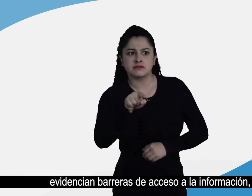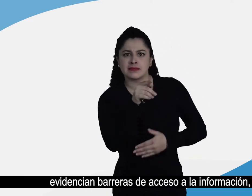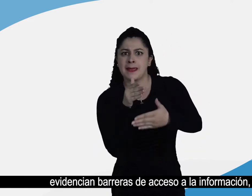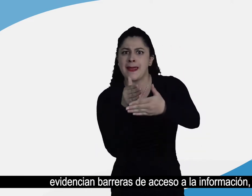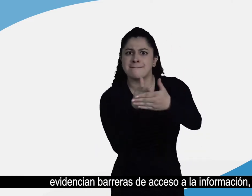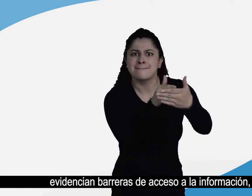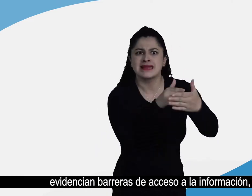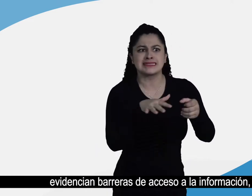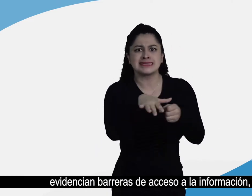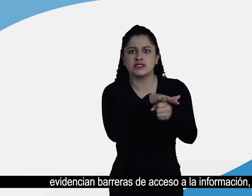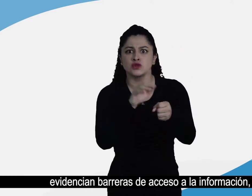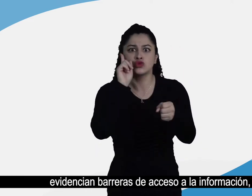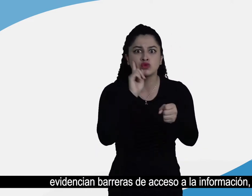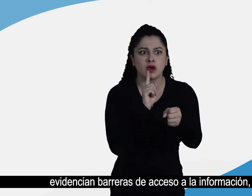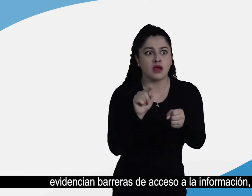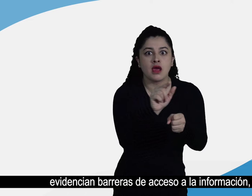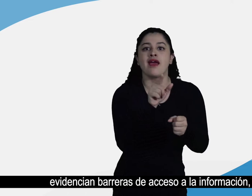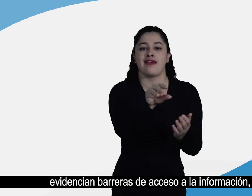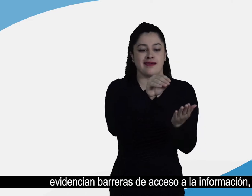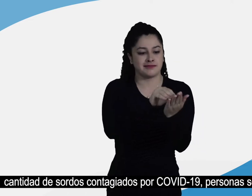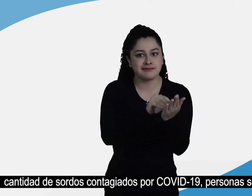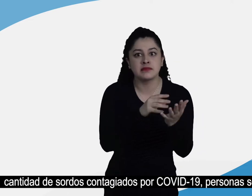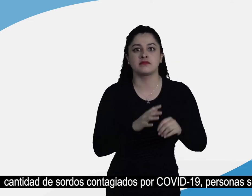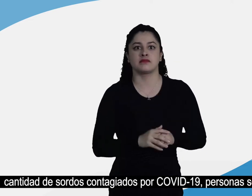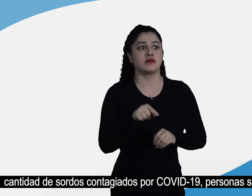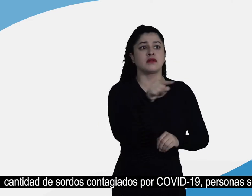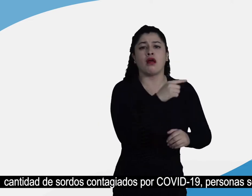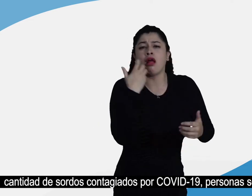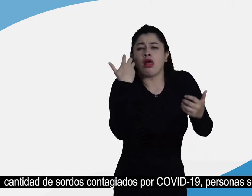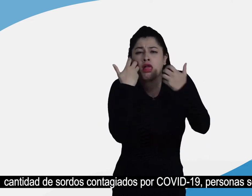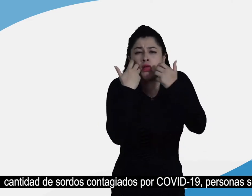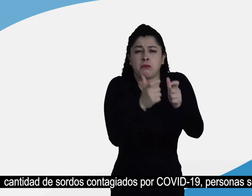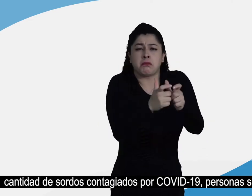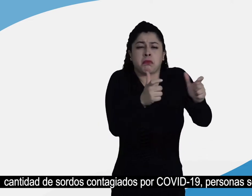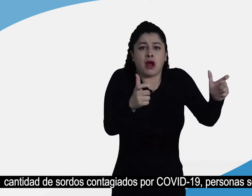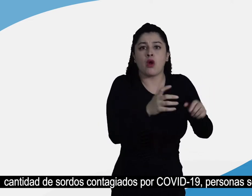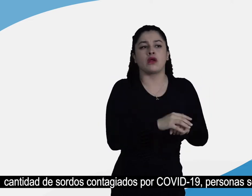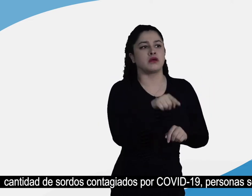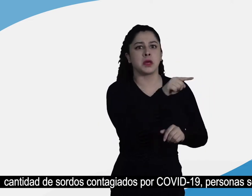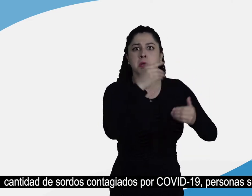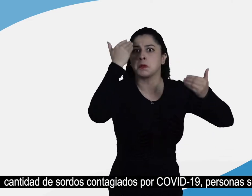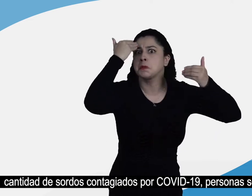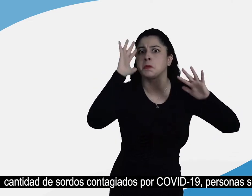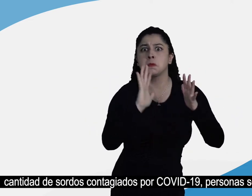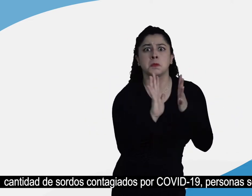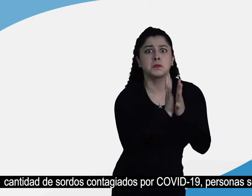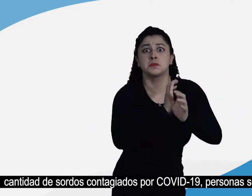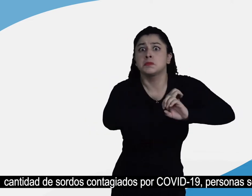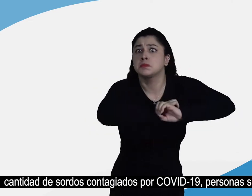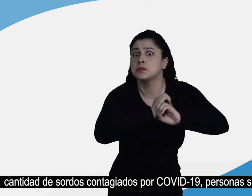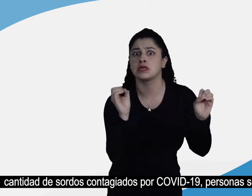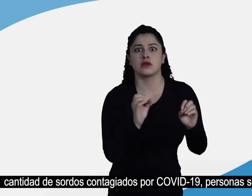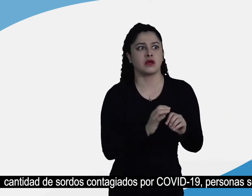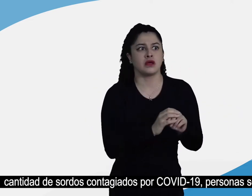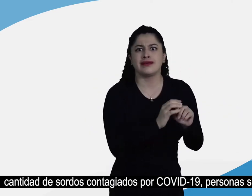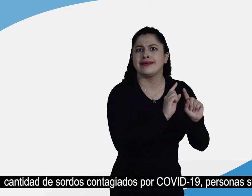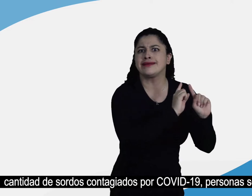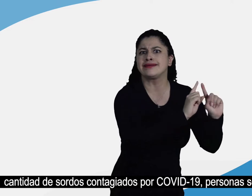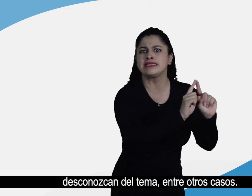información, cantidad de sordos contagiados por COVID-19, personas sordas que